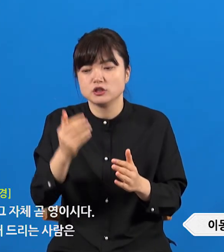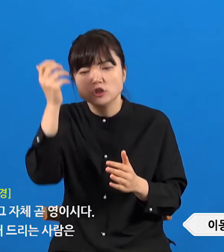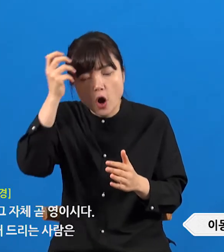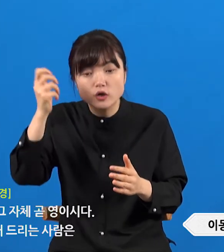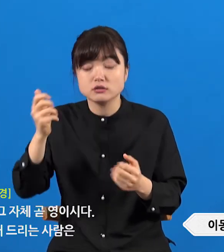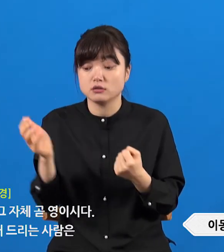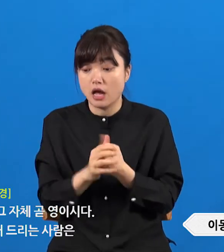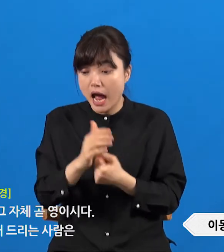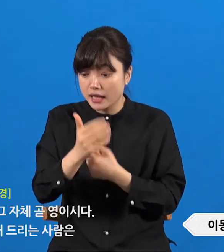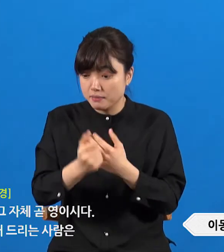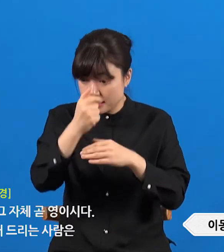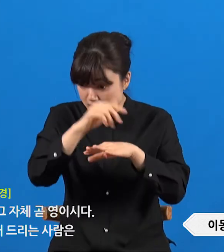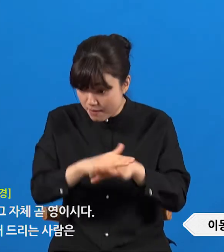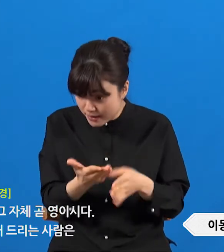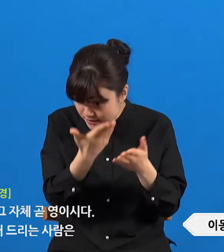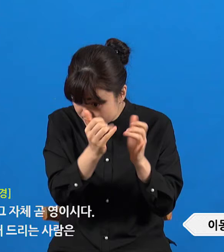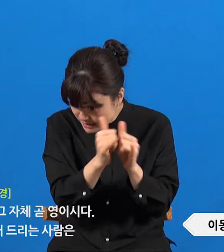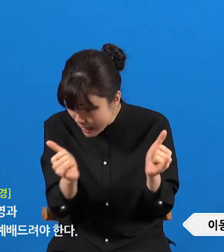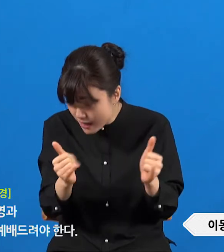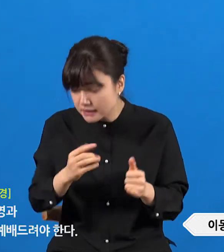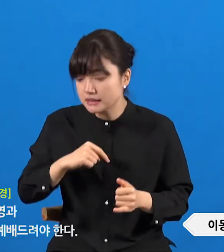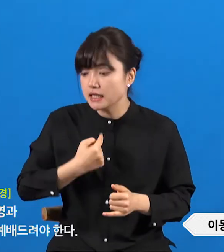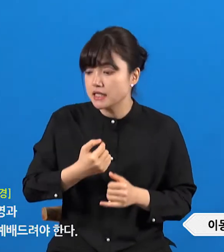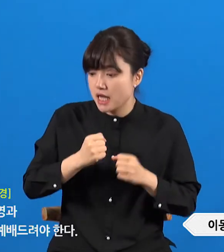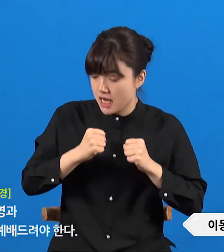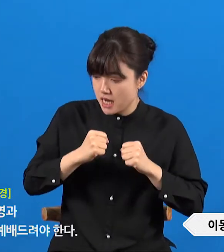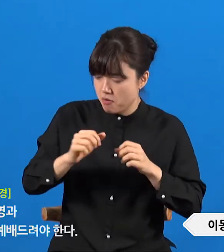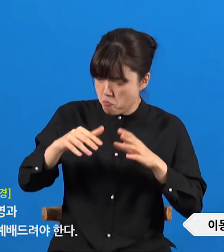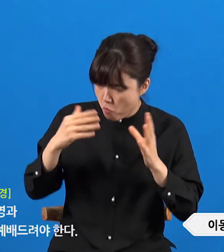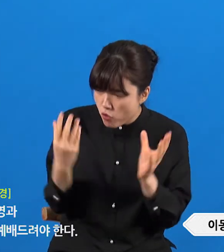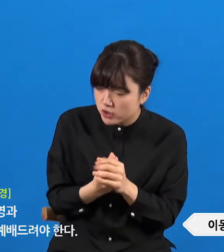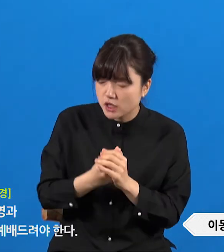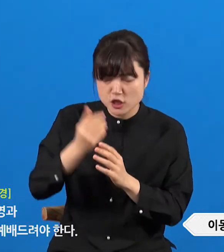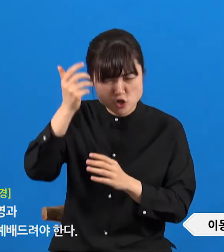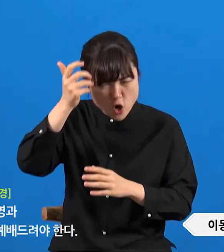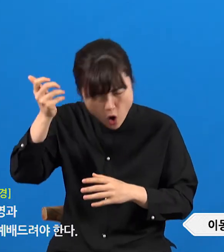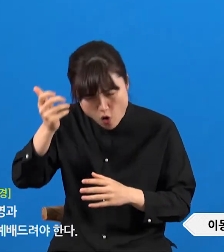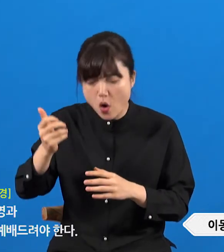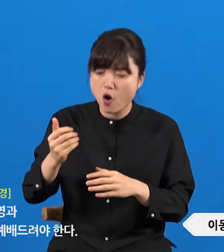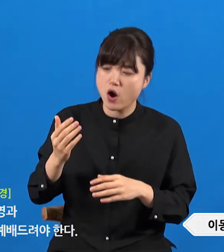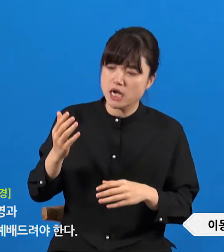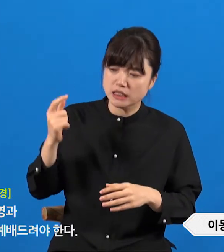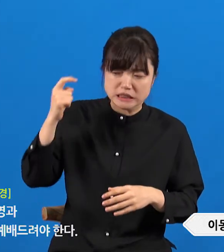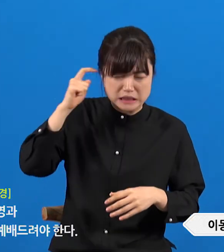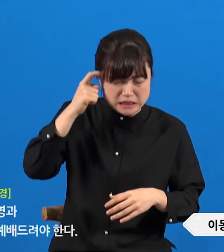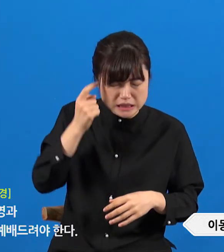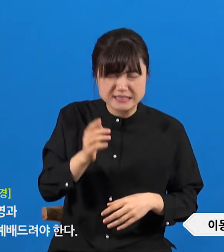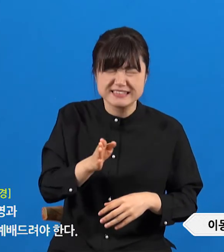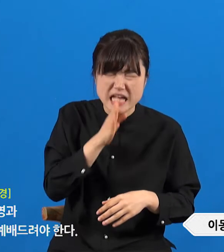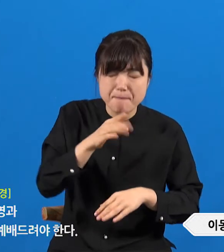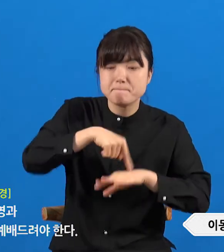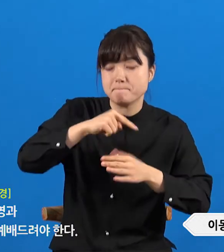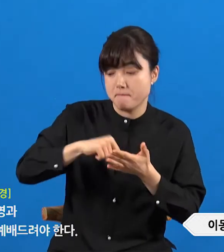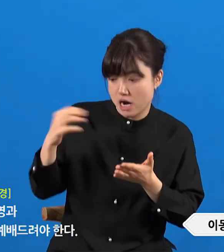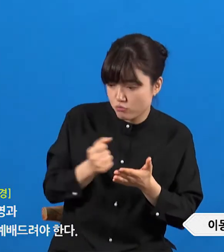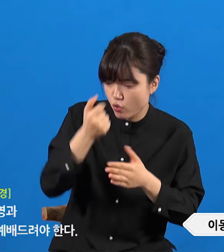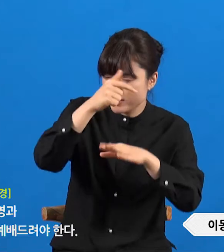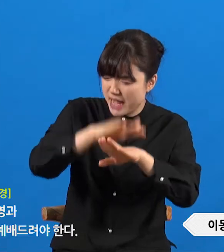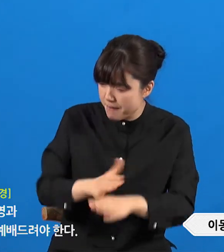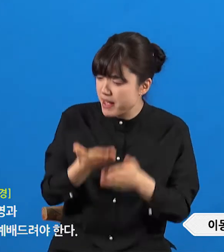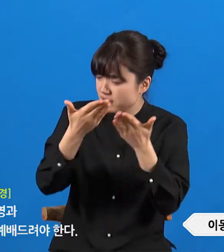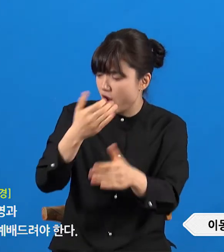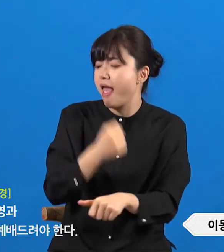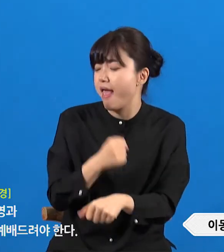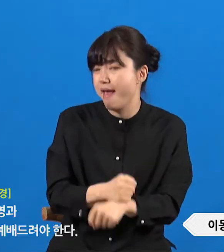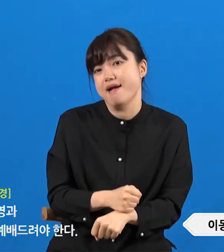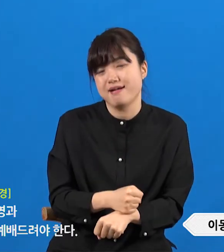그러므로 하나님께 예배 드리는 사람은 자신의 존재와 자신의 영과 자신의 참된 마음으로 예배 드려야